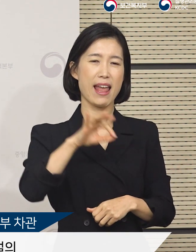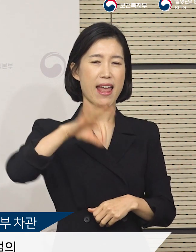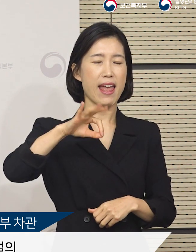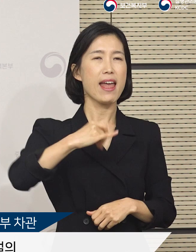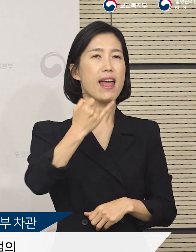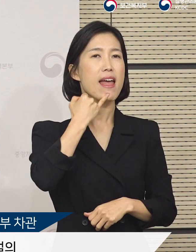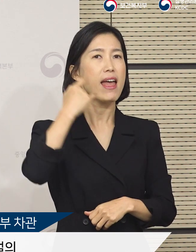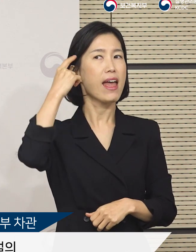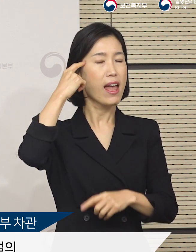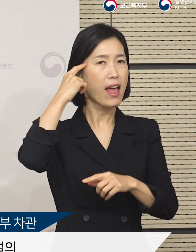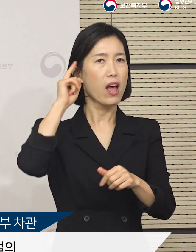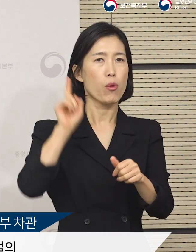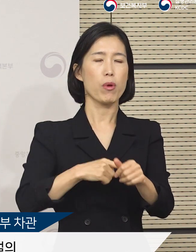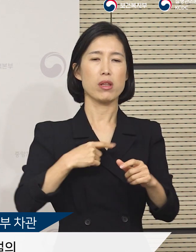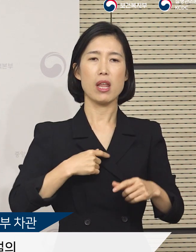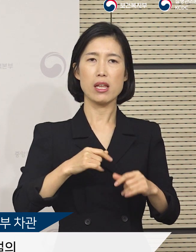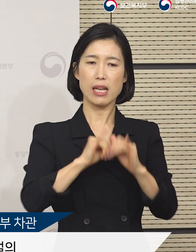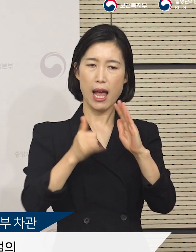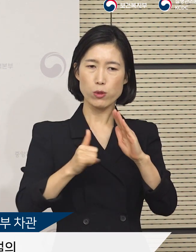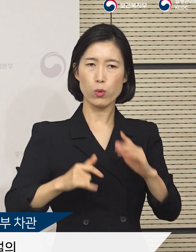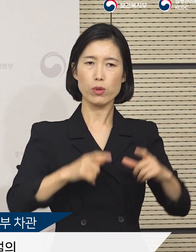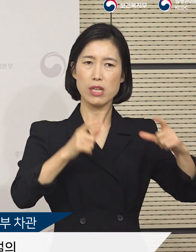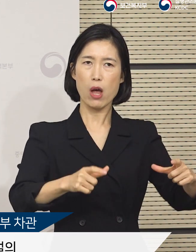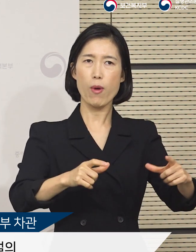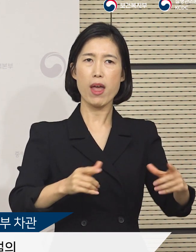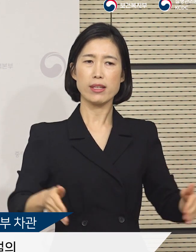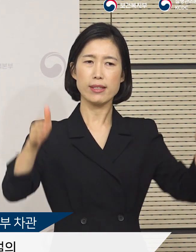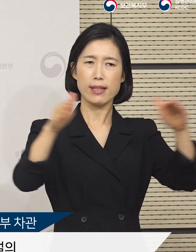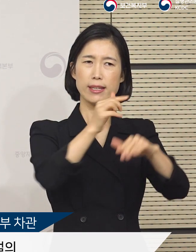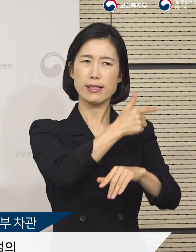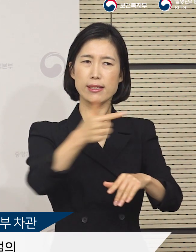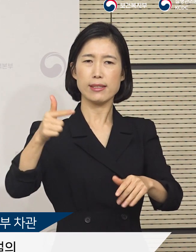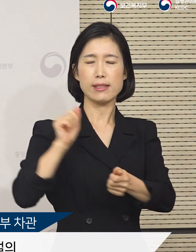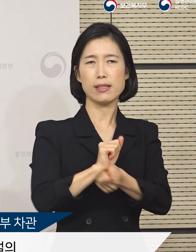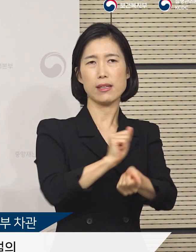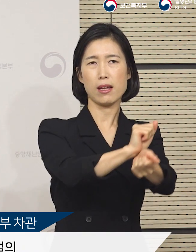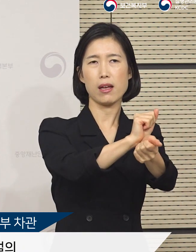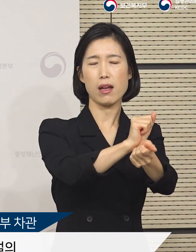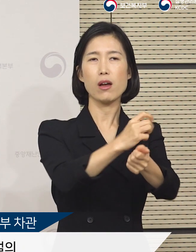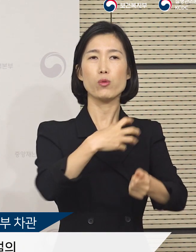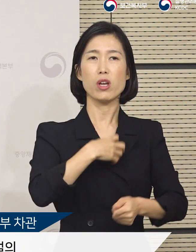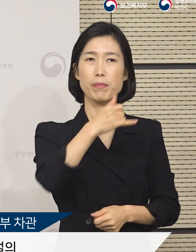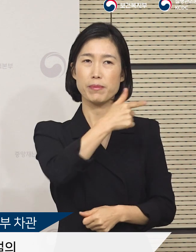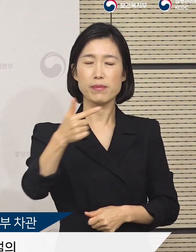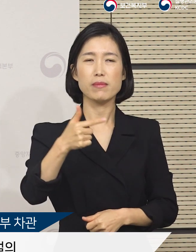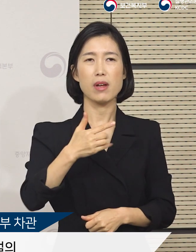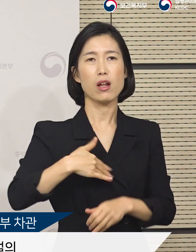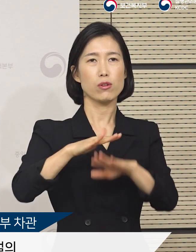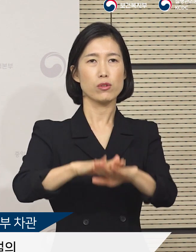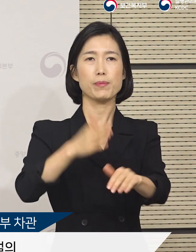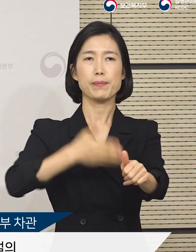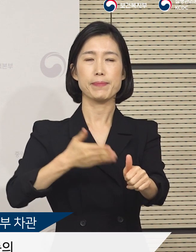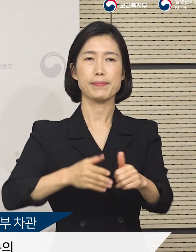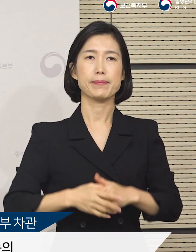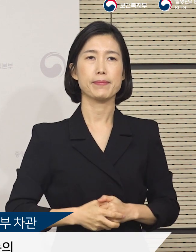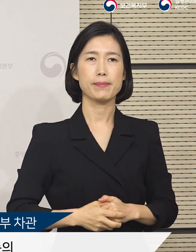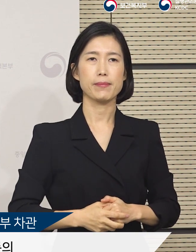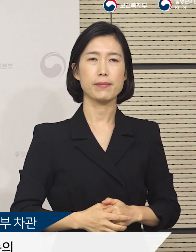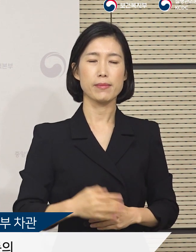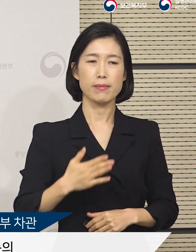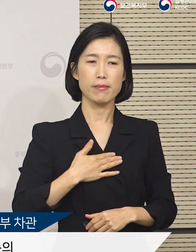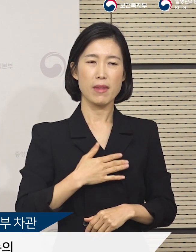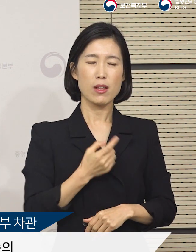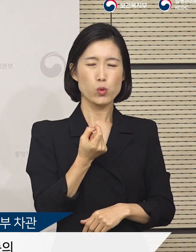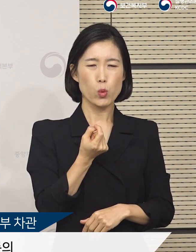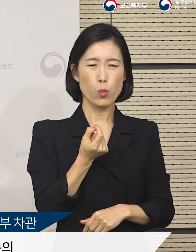생각이 지역사회와 집단시설의 대형 감염으로 이어질 수 있습니다. 나의